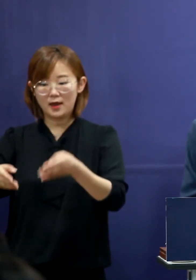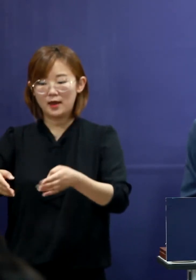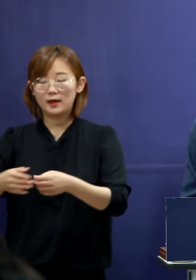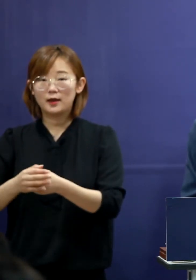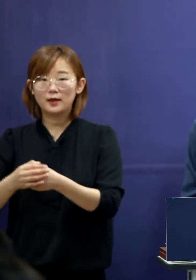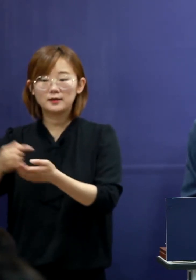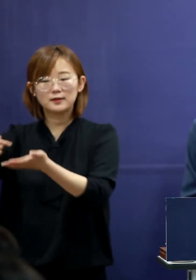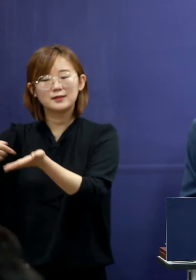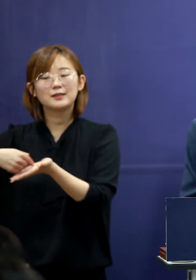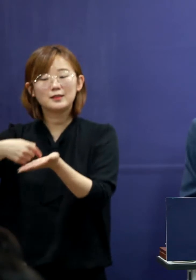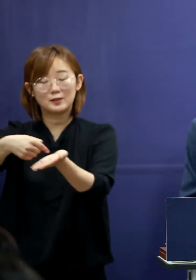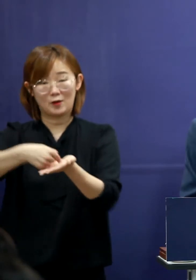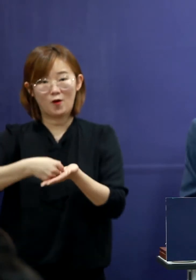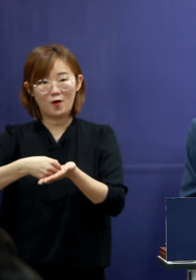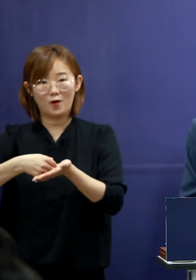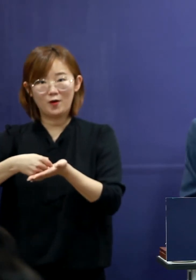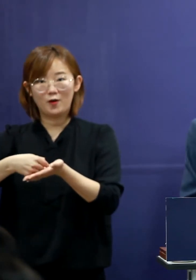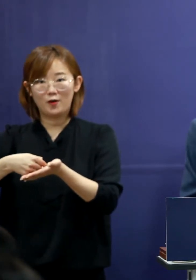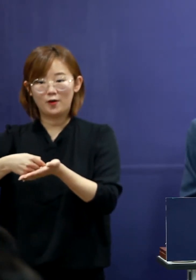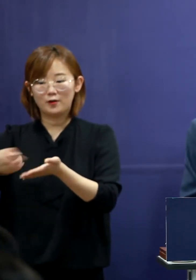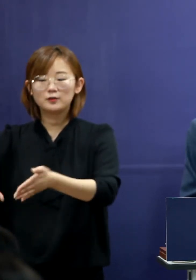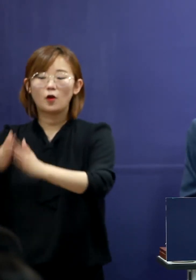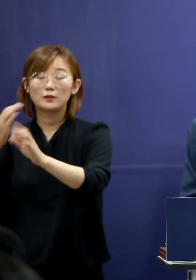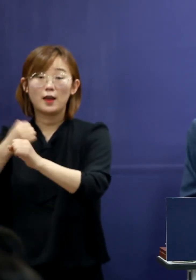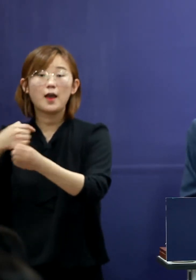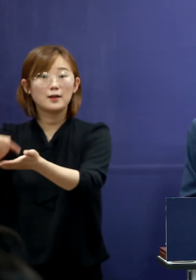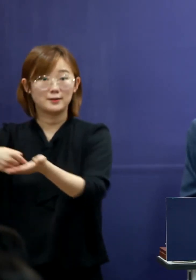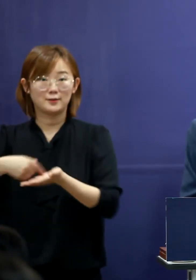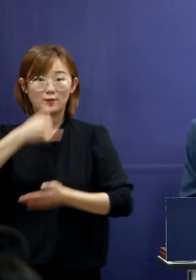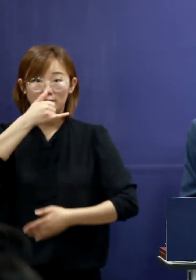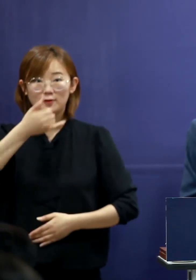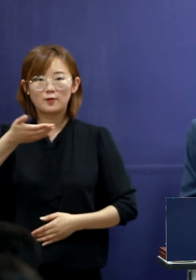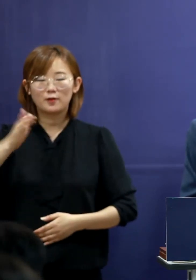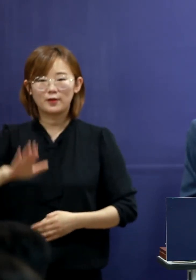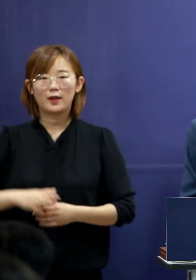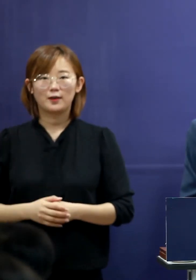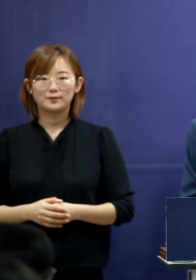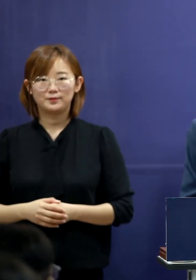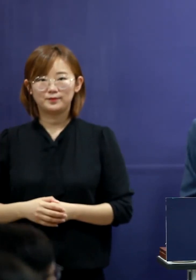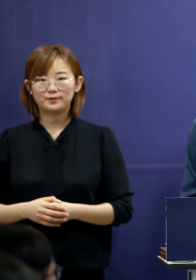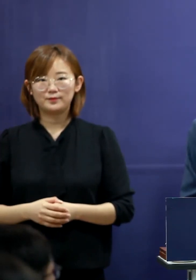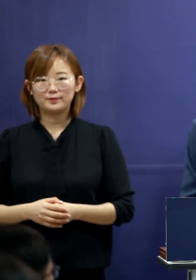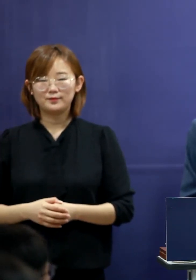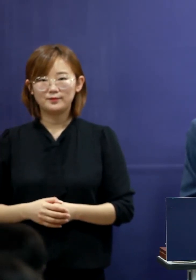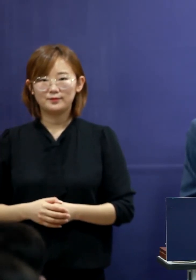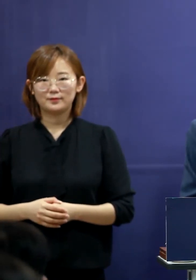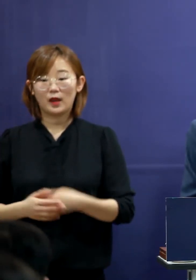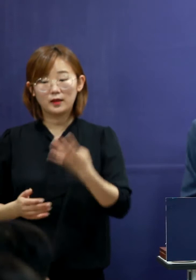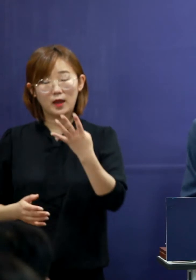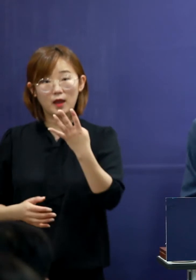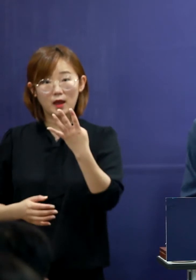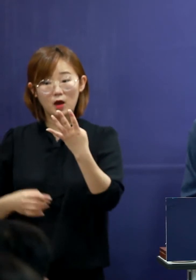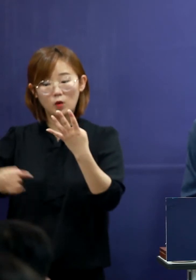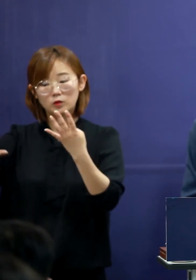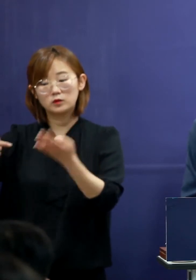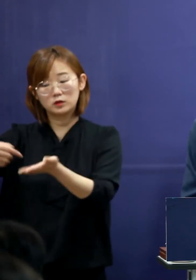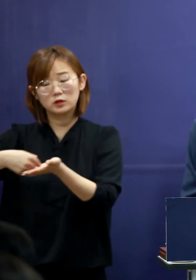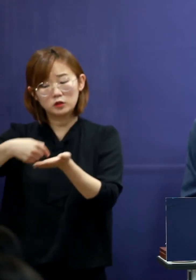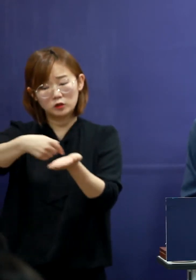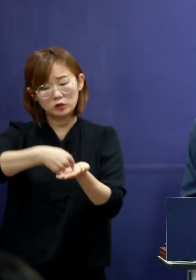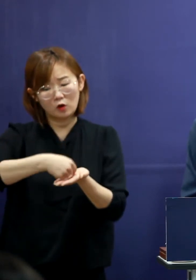신청을 해왔는데, 다른 3곳은 아마 주변 지역 주민들의